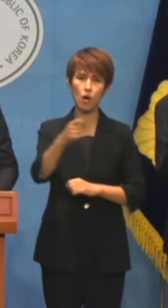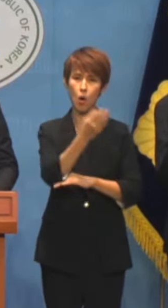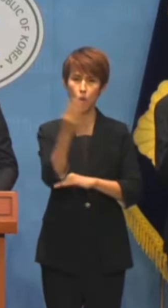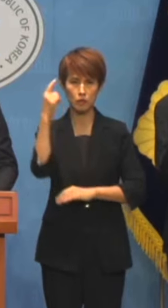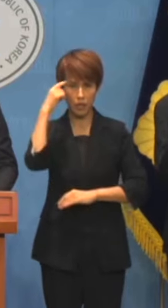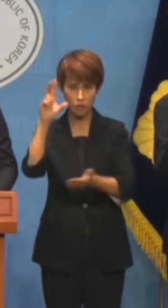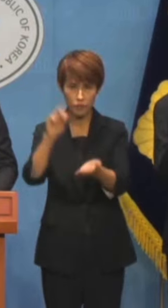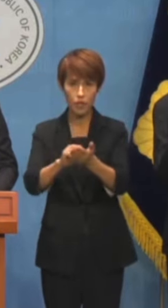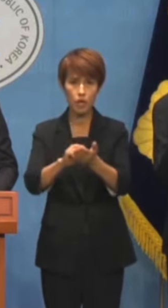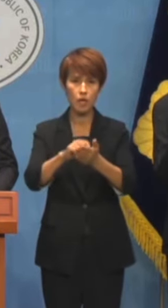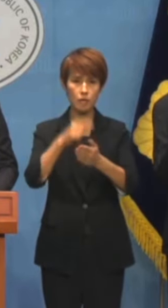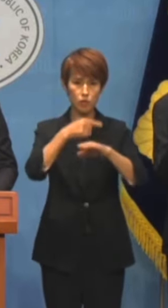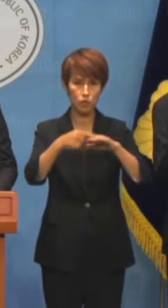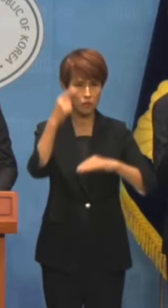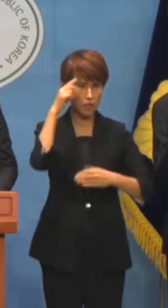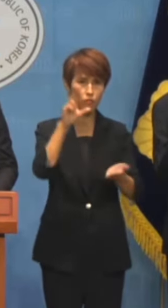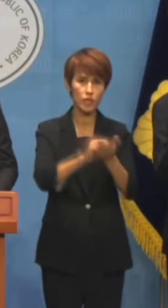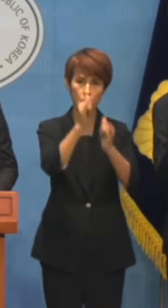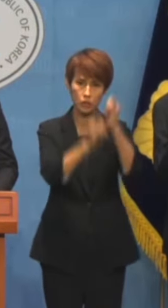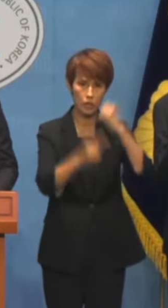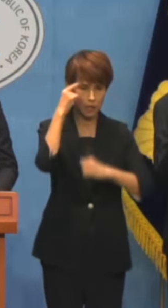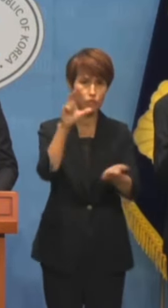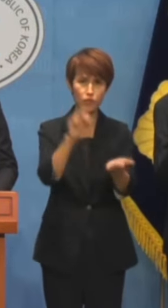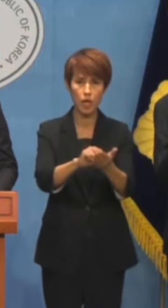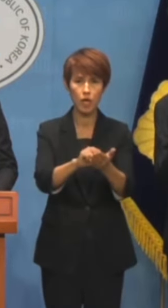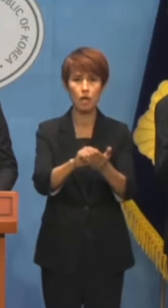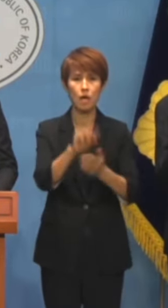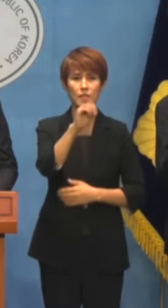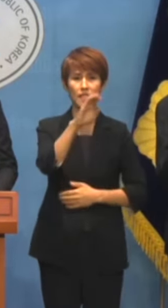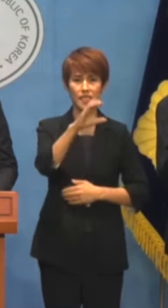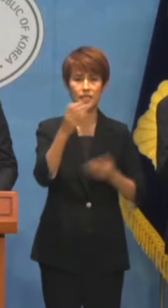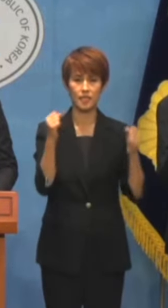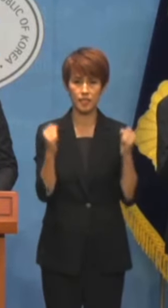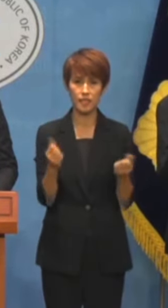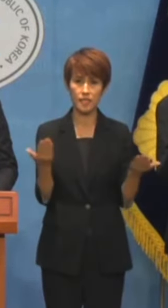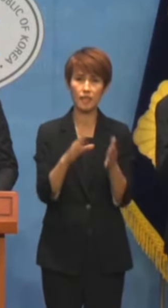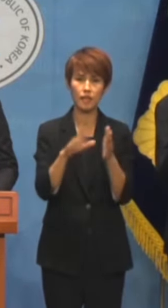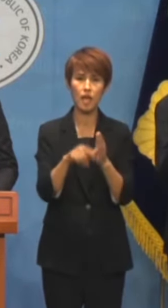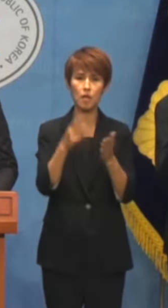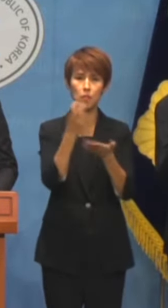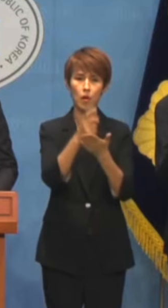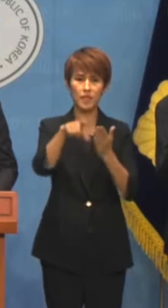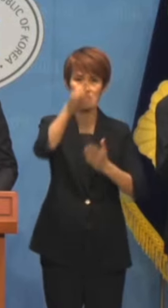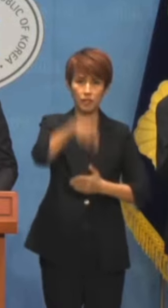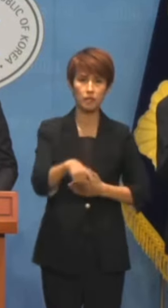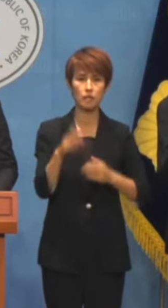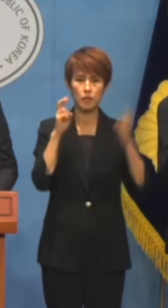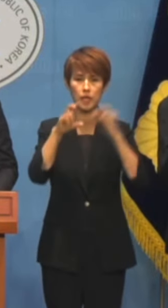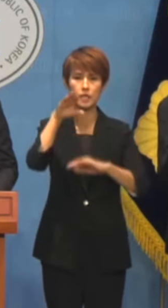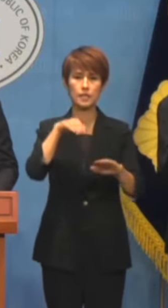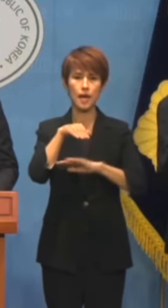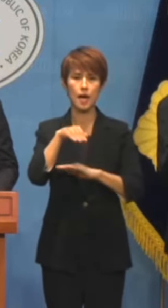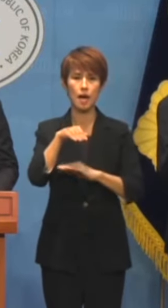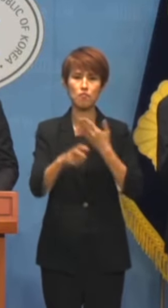언론관과 반민족적인 역사인식은 물론이고 MBC 재직 시절 법인카드와 관용차의